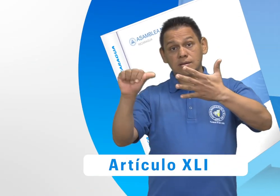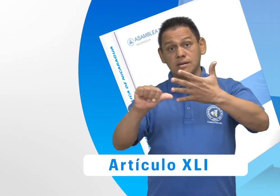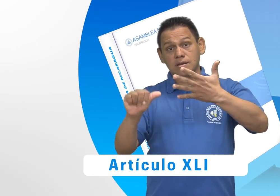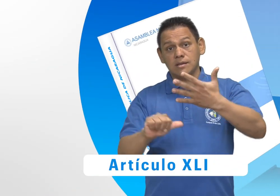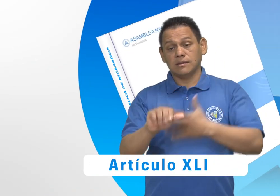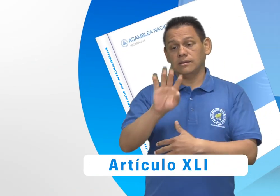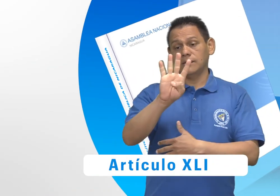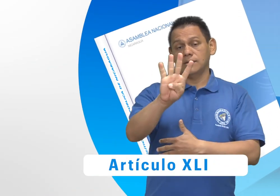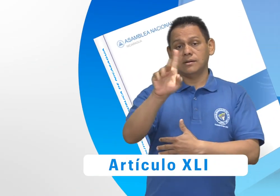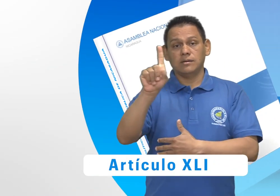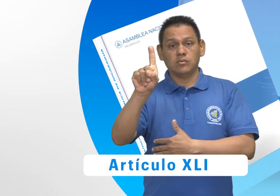Artículo 41.